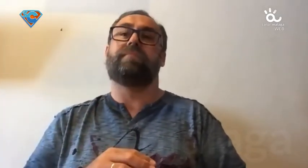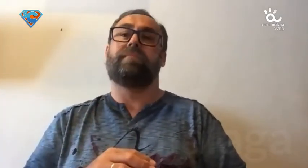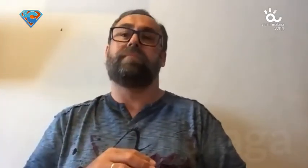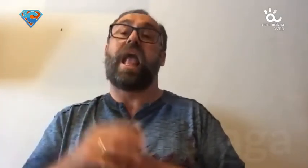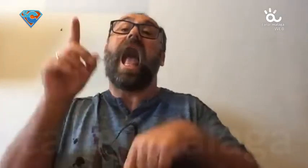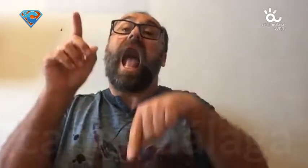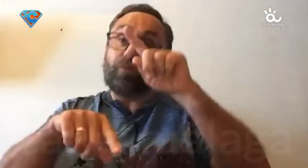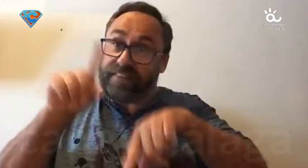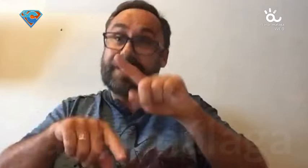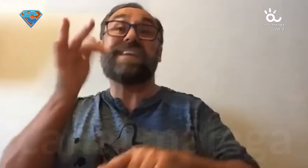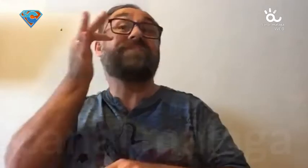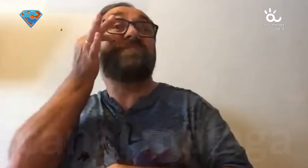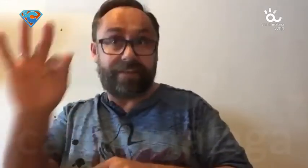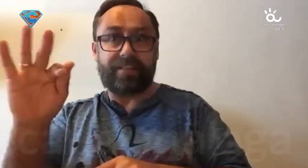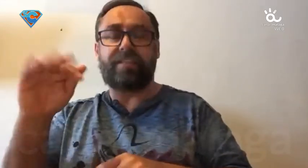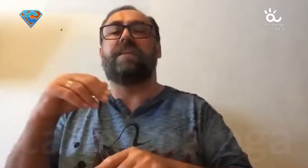abarco yo con la lengua de signos.